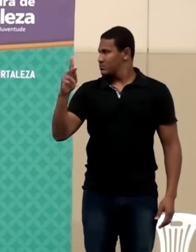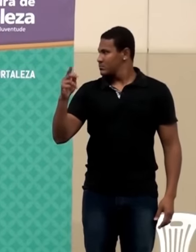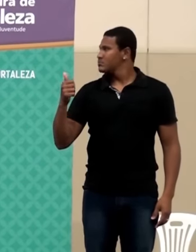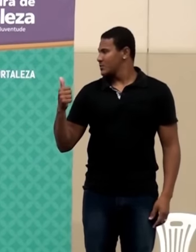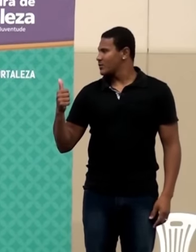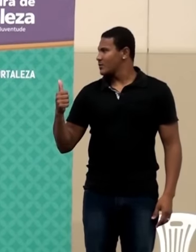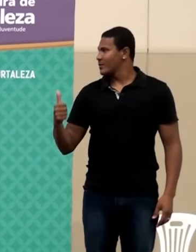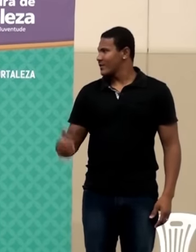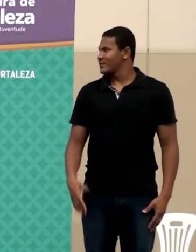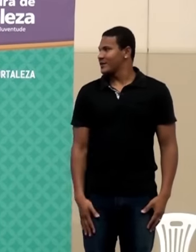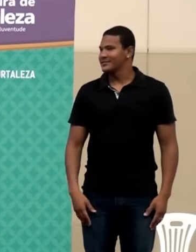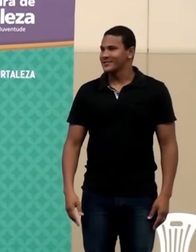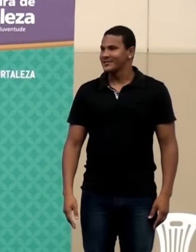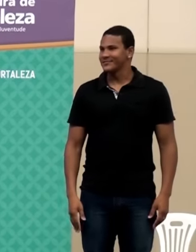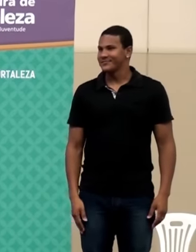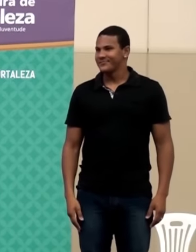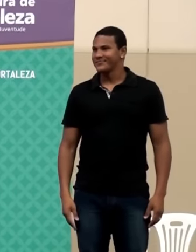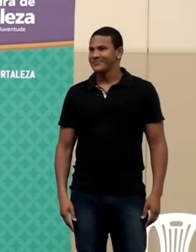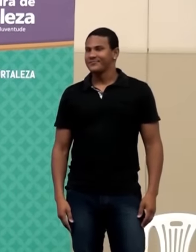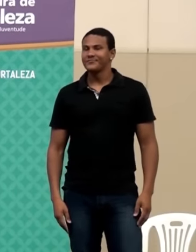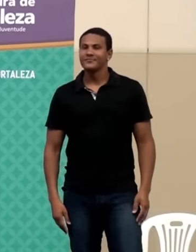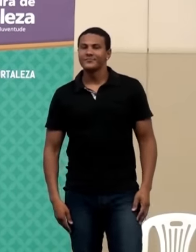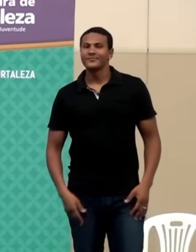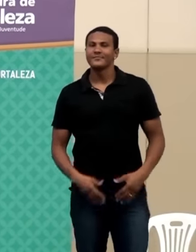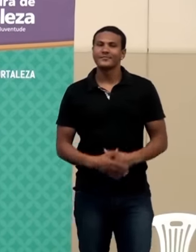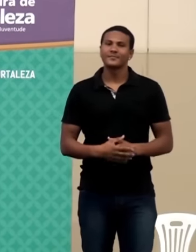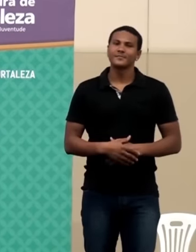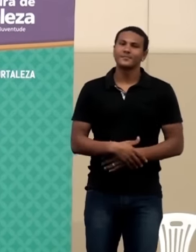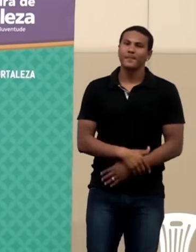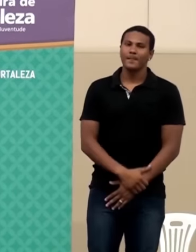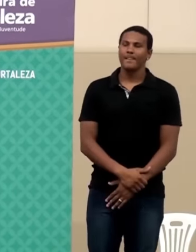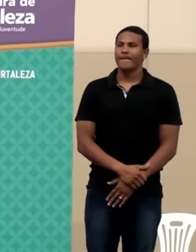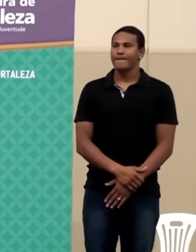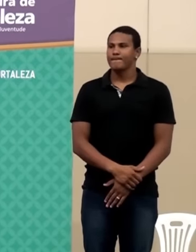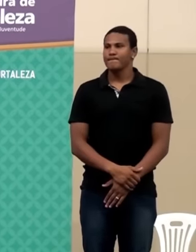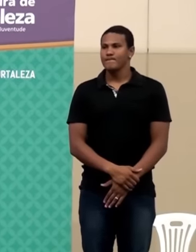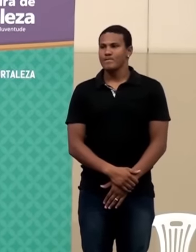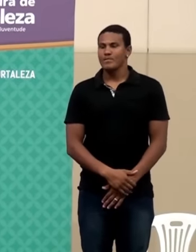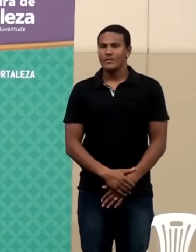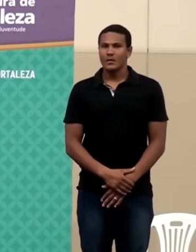o ritmo? Beleza? Vamos para frente. Então, primeira exceção,